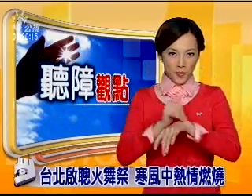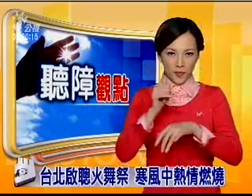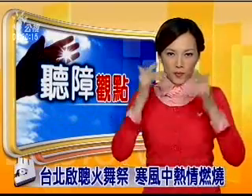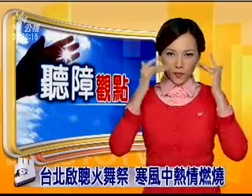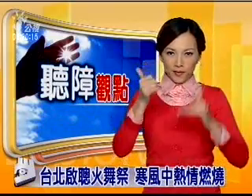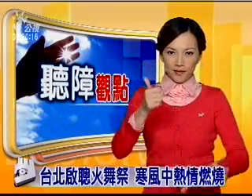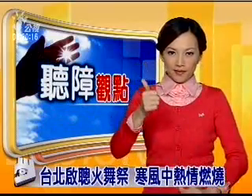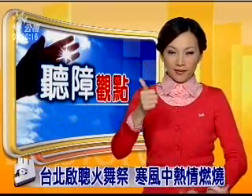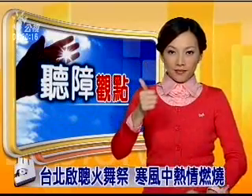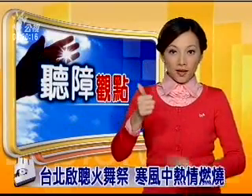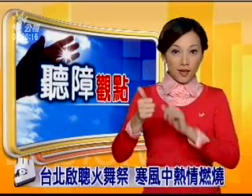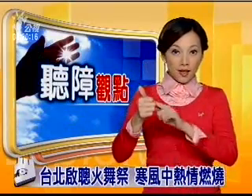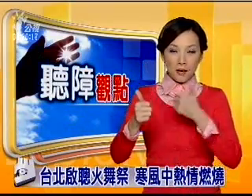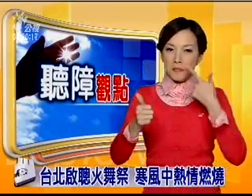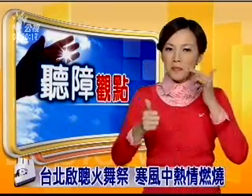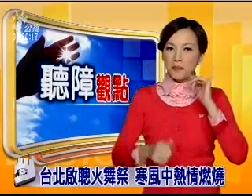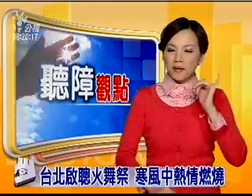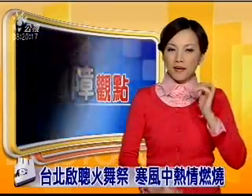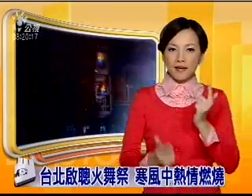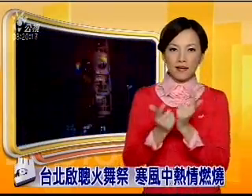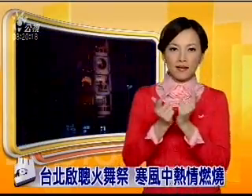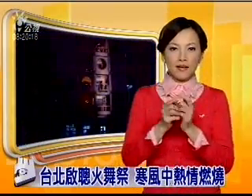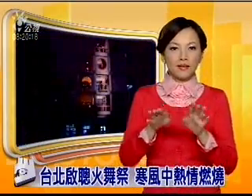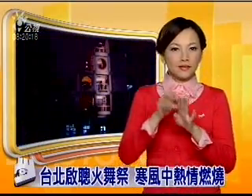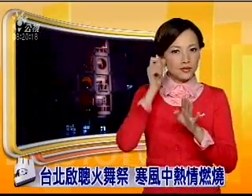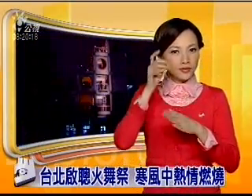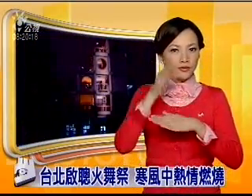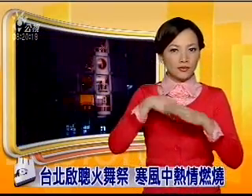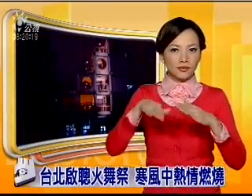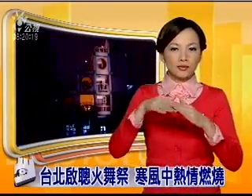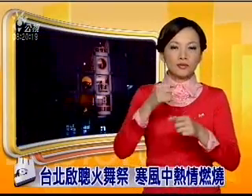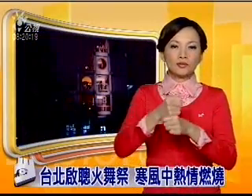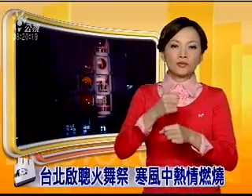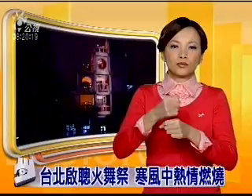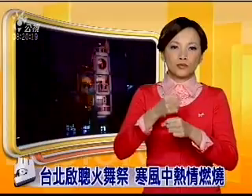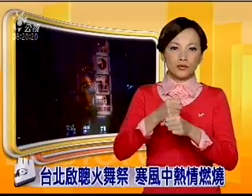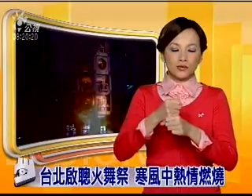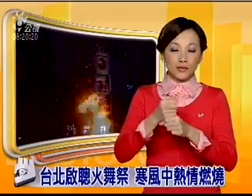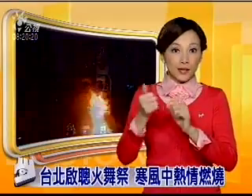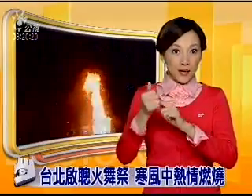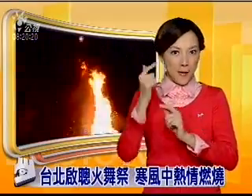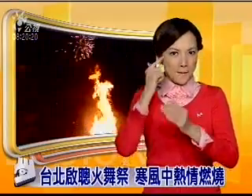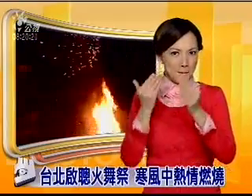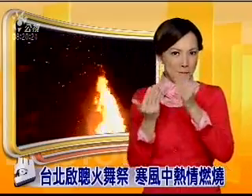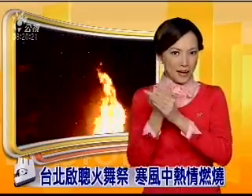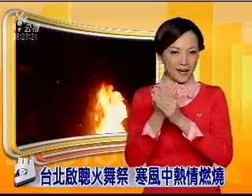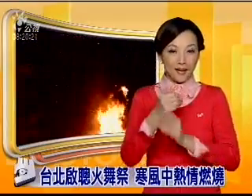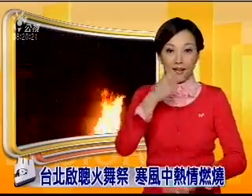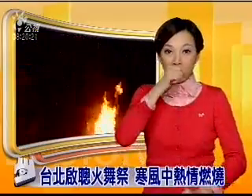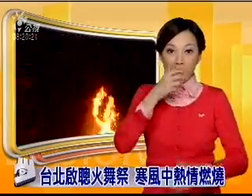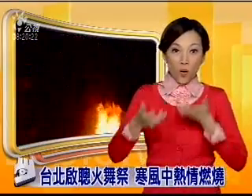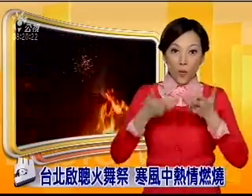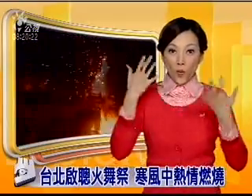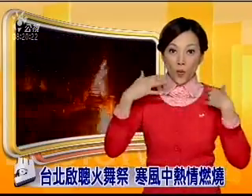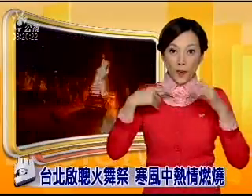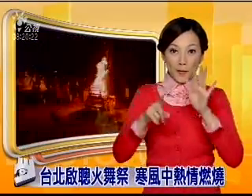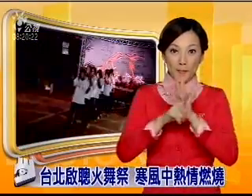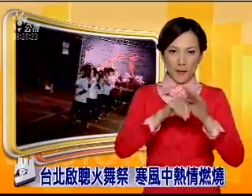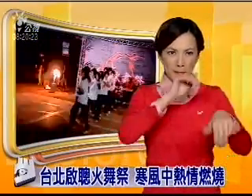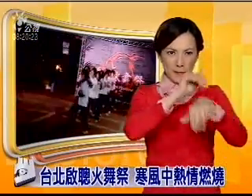母亲都在台北启聪学校工作，专门从事火舞表演的魏伟修，特别把台湾所有的火舞团都找